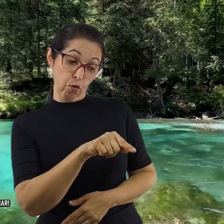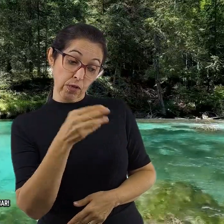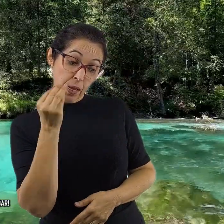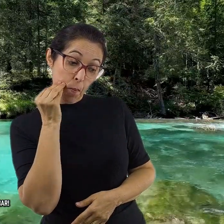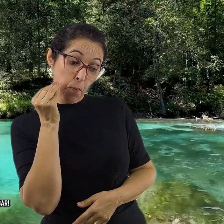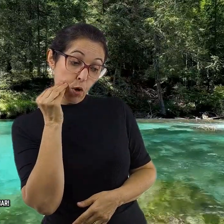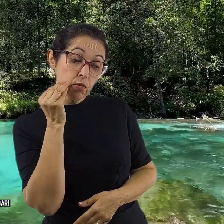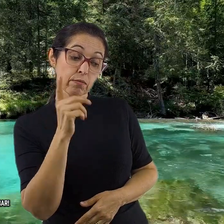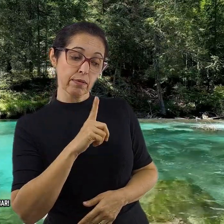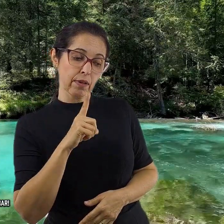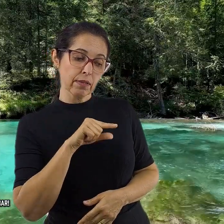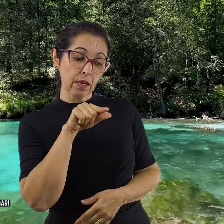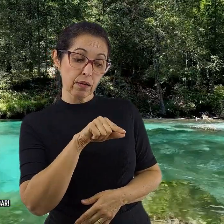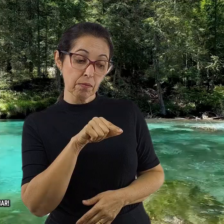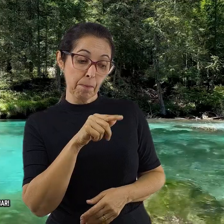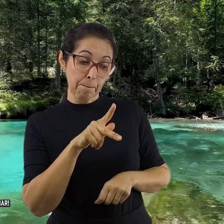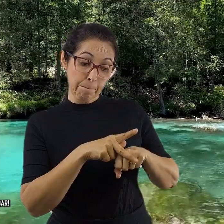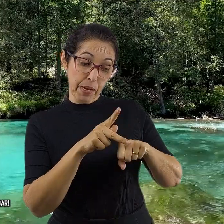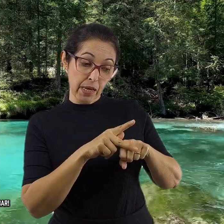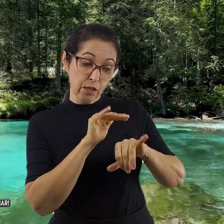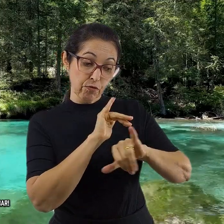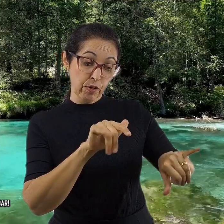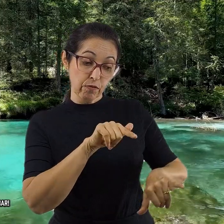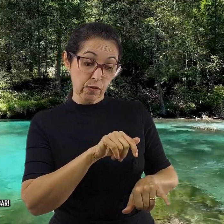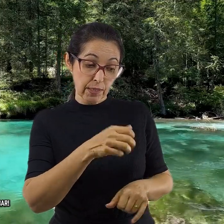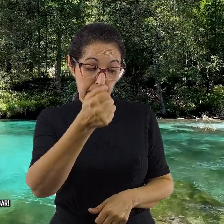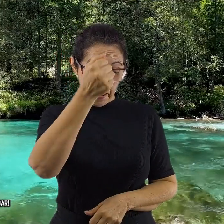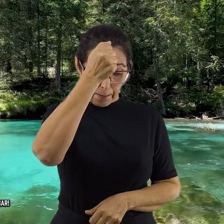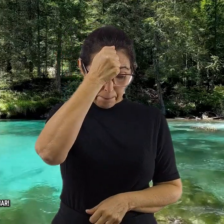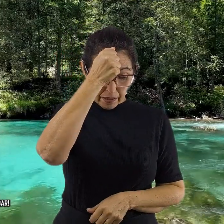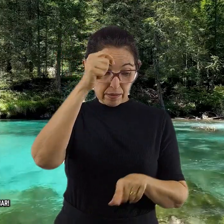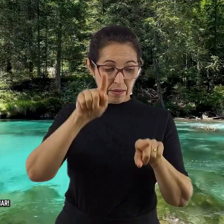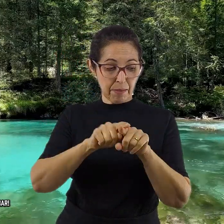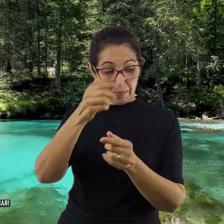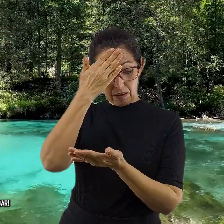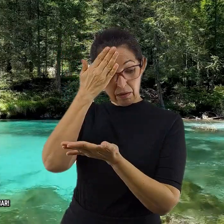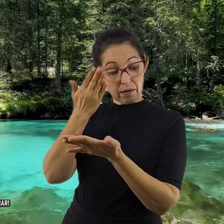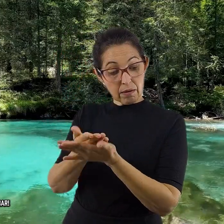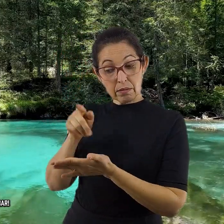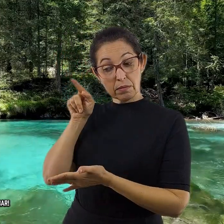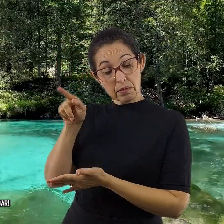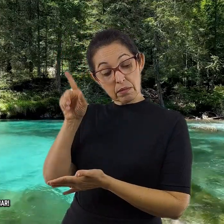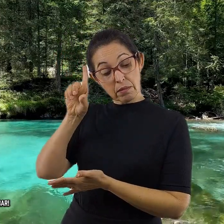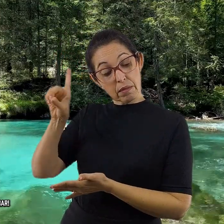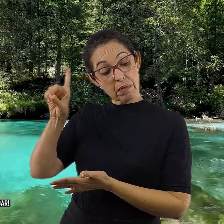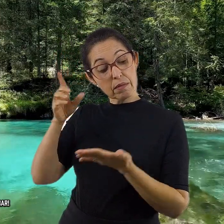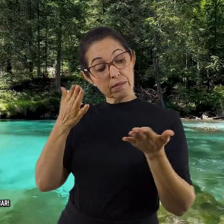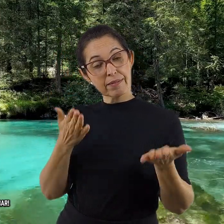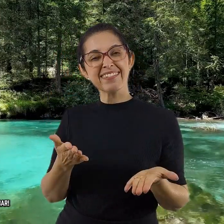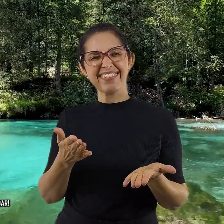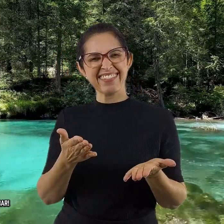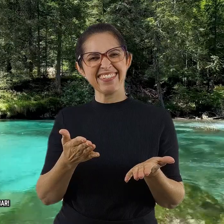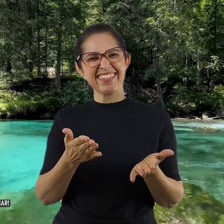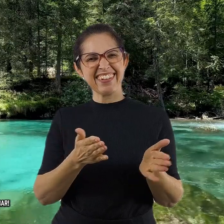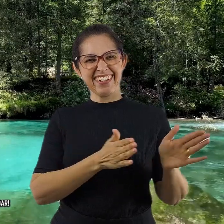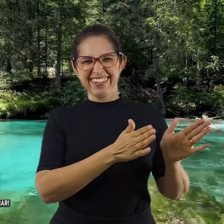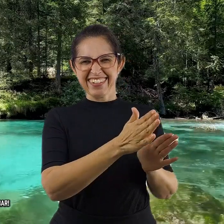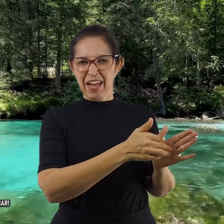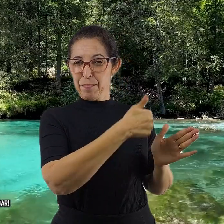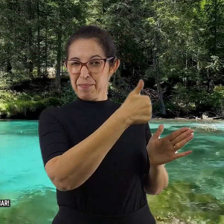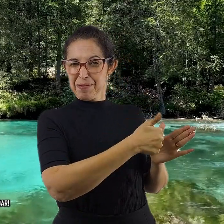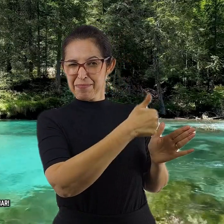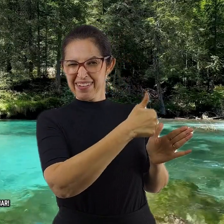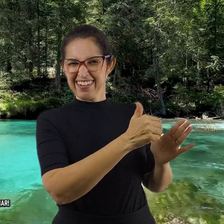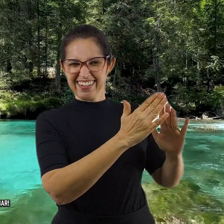vocês. Arrependei-vos e crede no Senhor. Qual é a palavra do Senhor para esta primeira